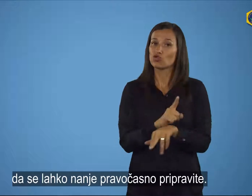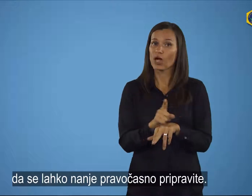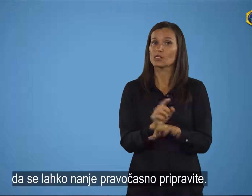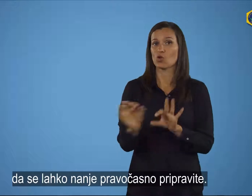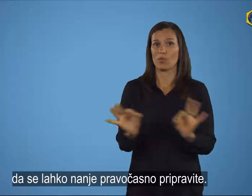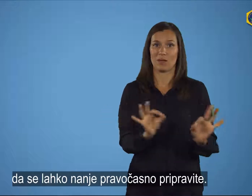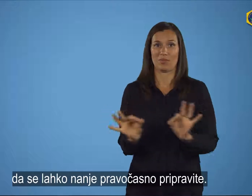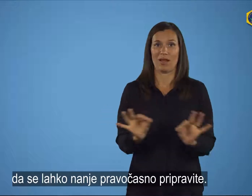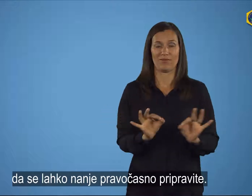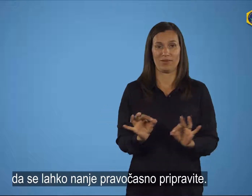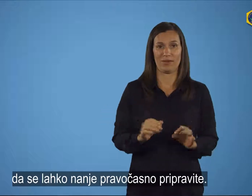pripravite.